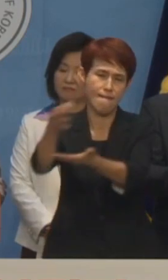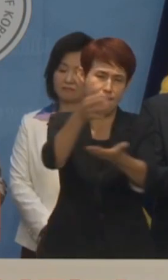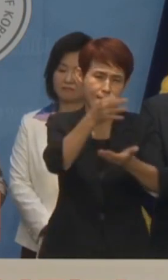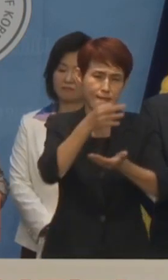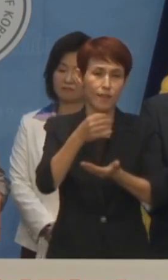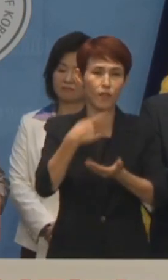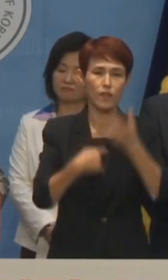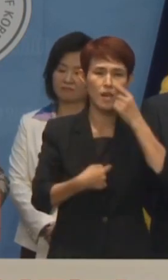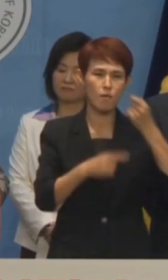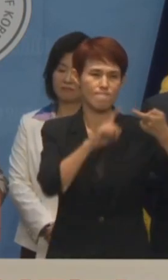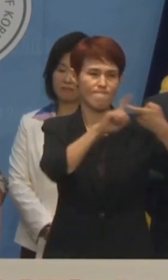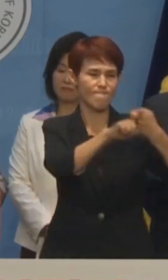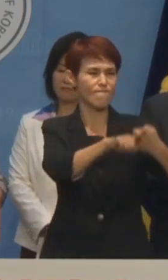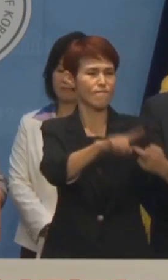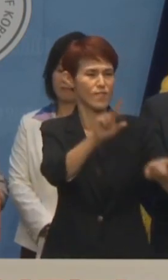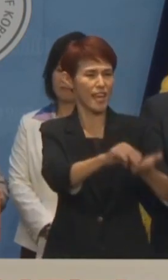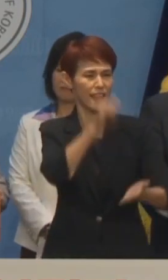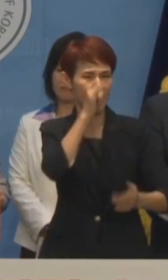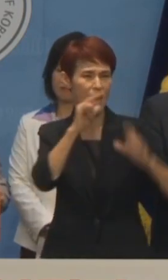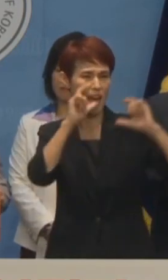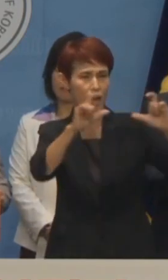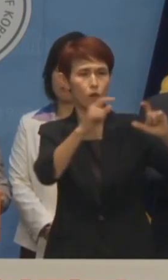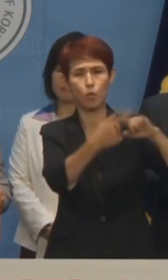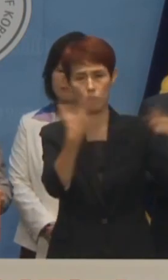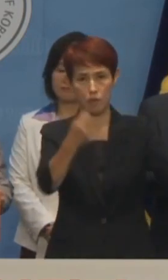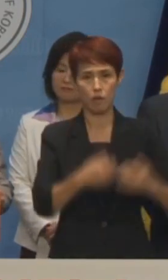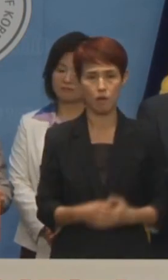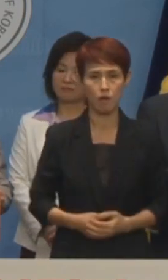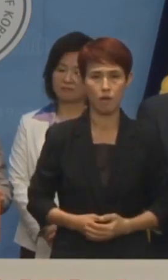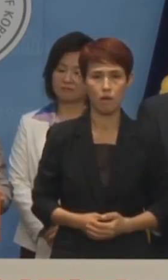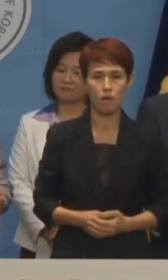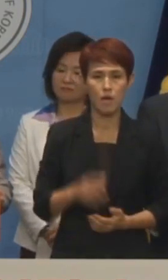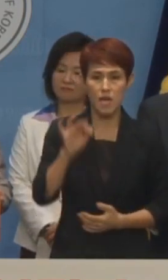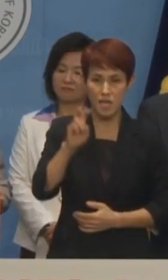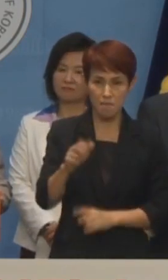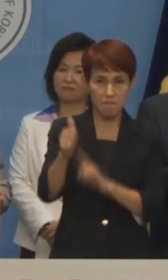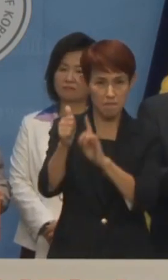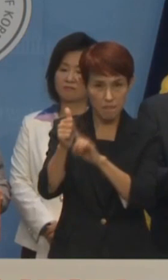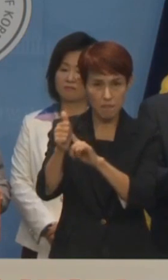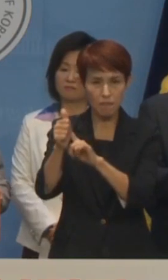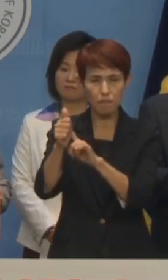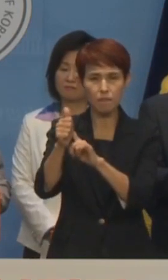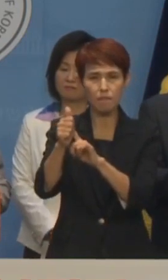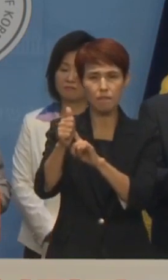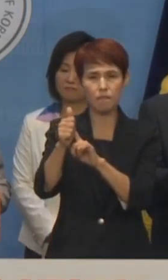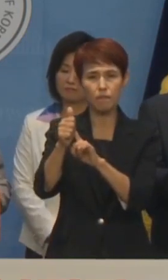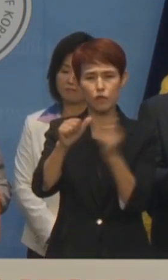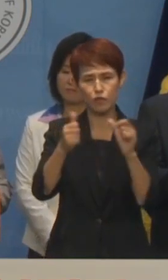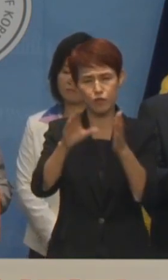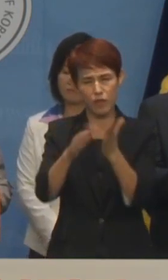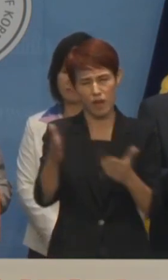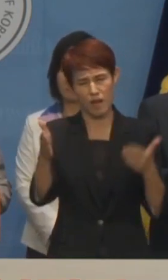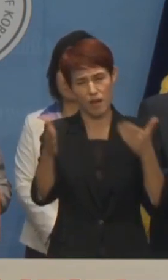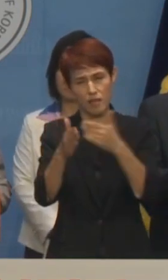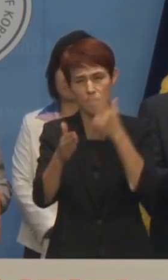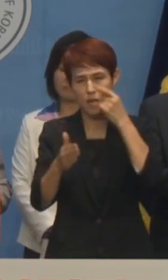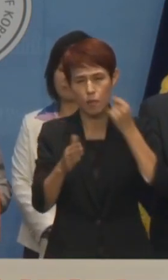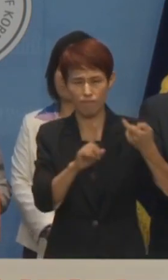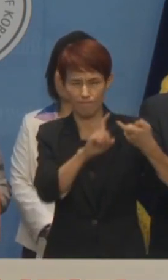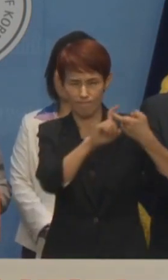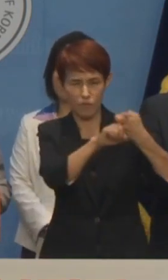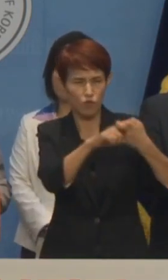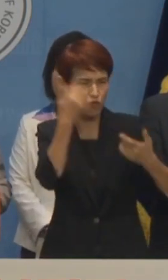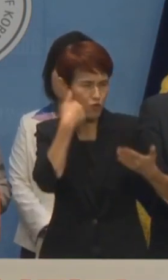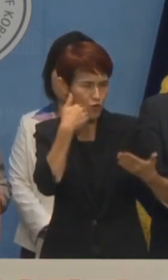판결문입니다. 임종국 선생은 말년 10년을 천안에서 친일파 연구에 온몸을